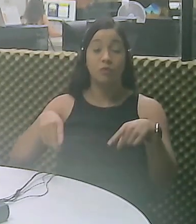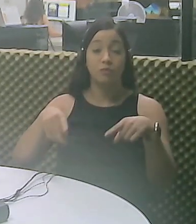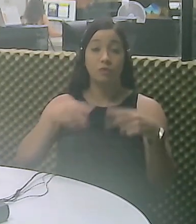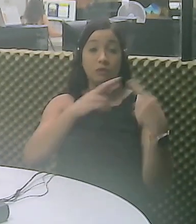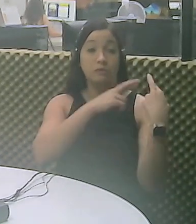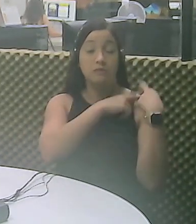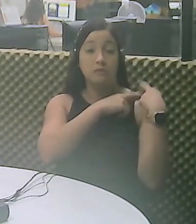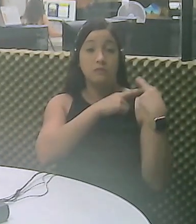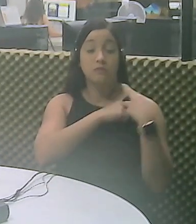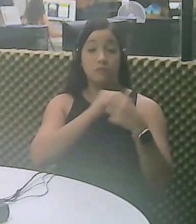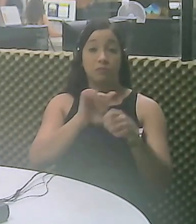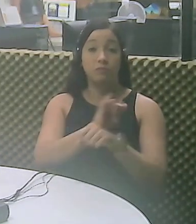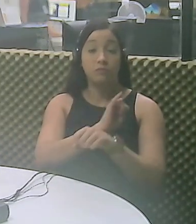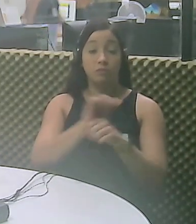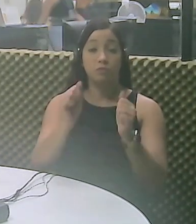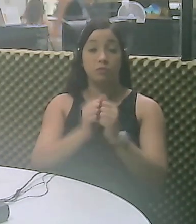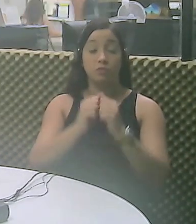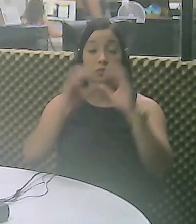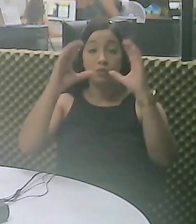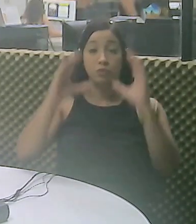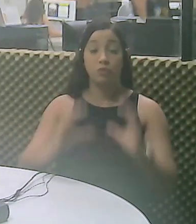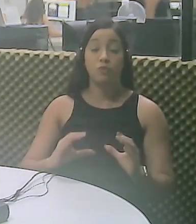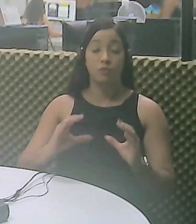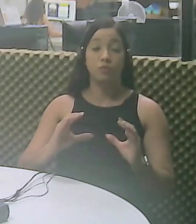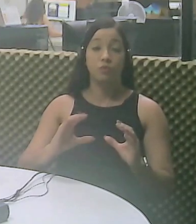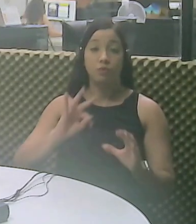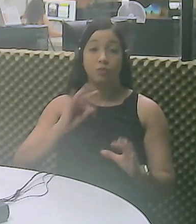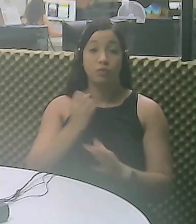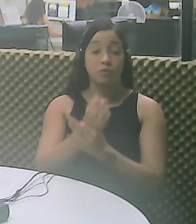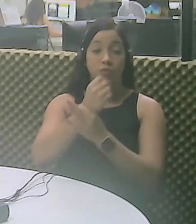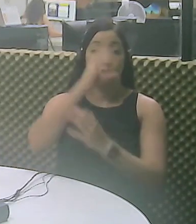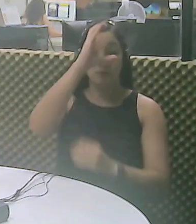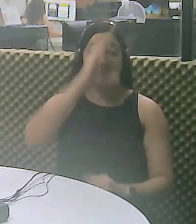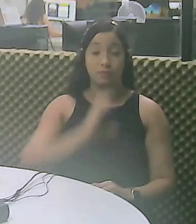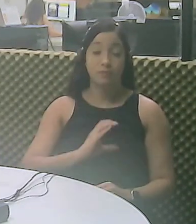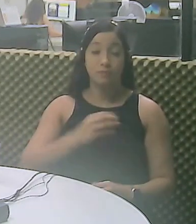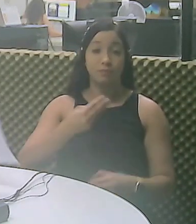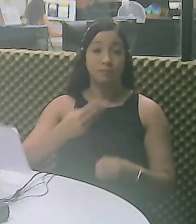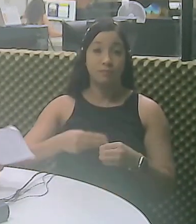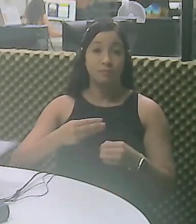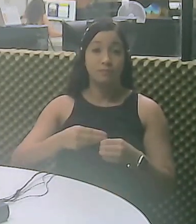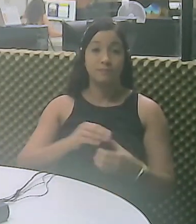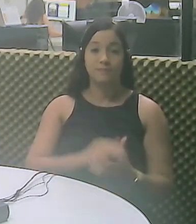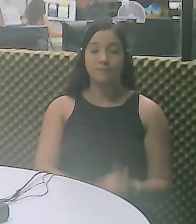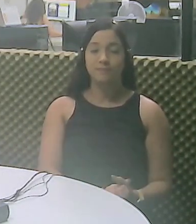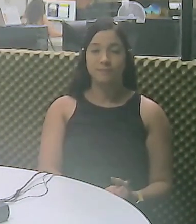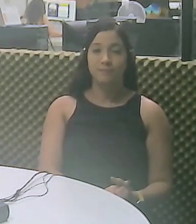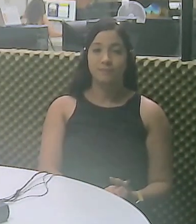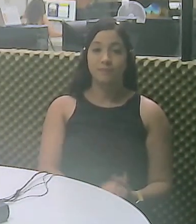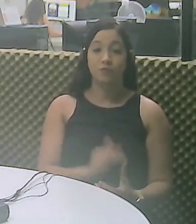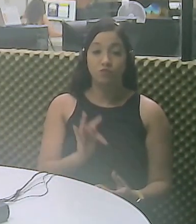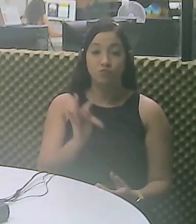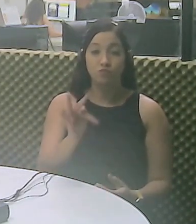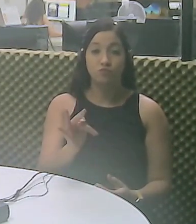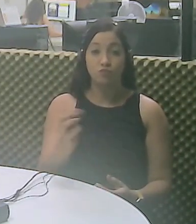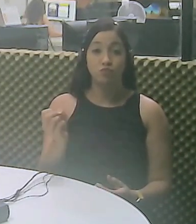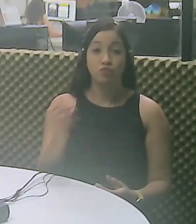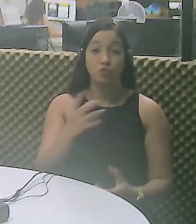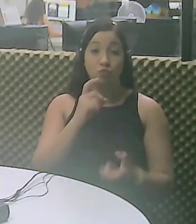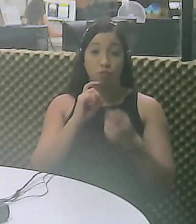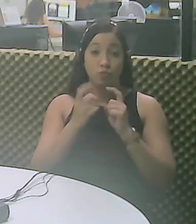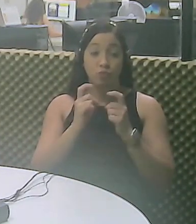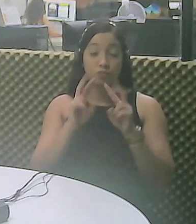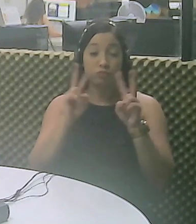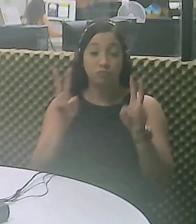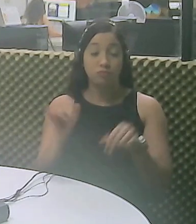atribuições dentro do plano junto à Coordenadoria Municipal de Proteção e Defesa Civil do município de Uberlândia. Em breve, uma nova reunião sobre